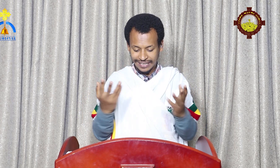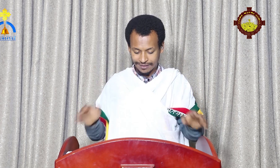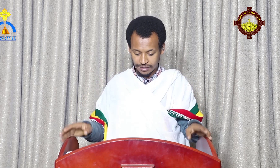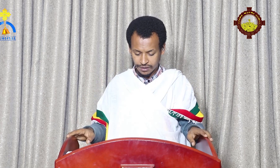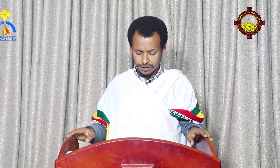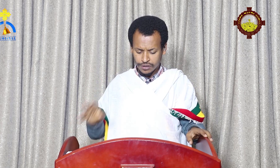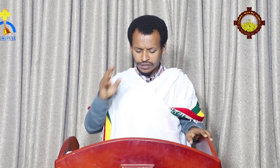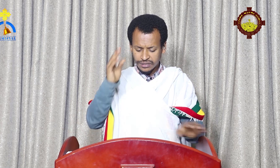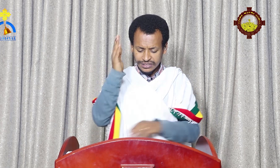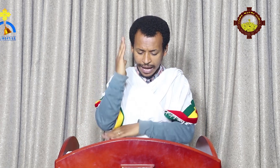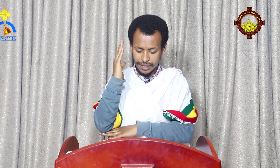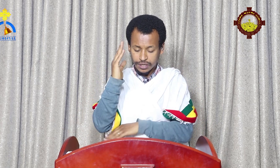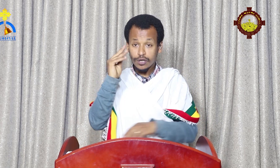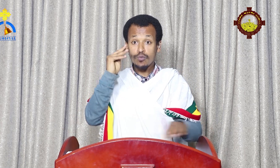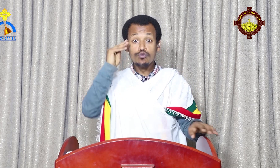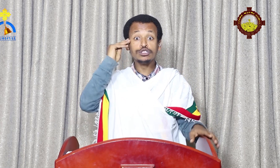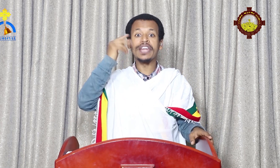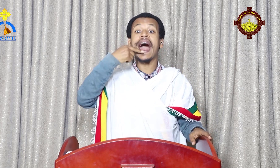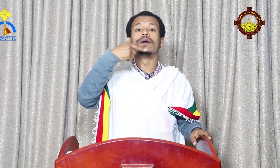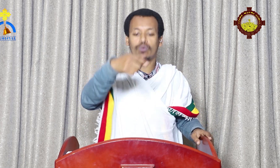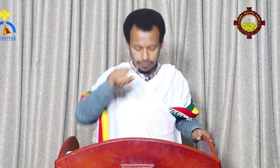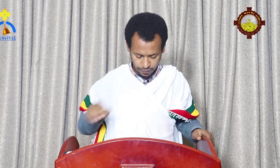ይገልጻል። እግዚአብሔር ሙሴ ናረ